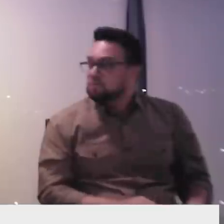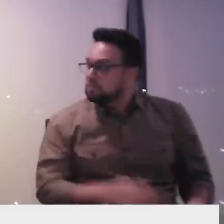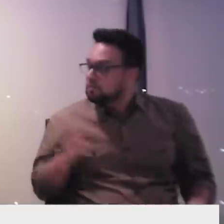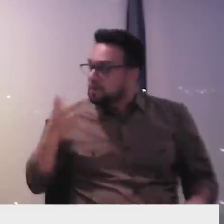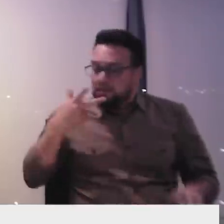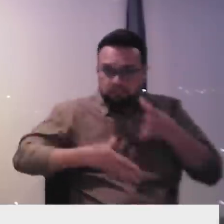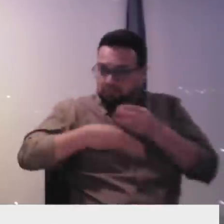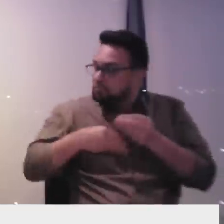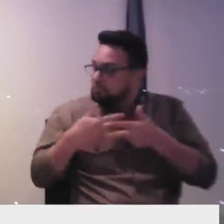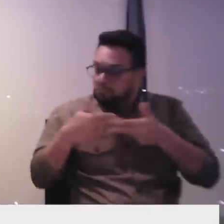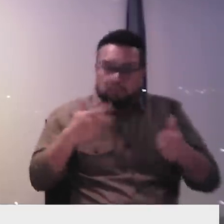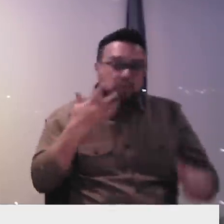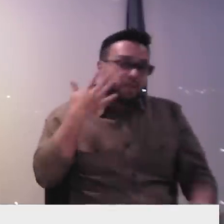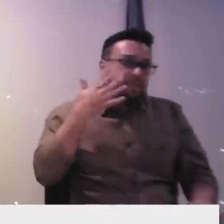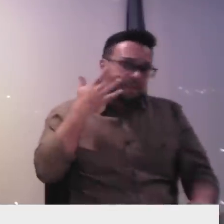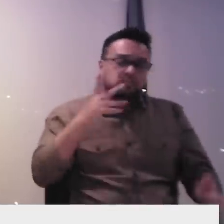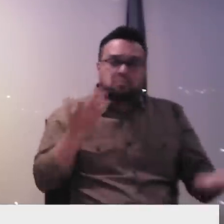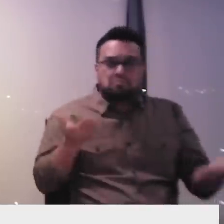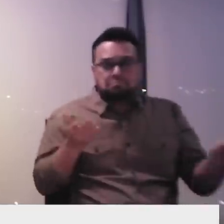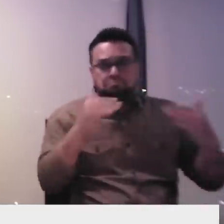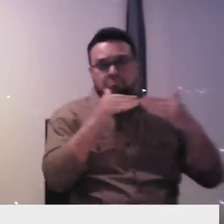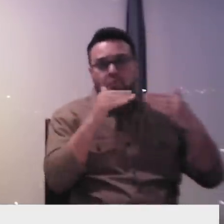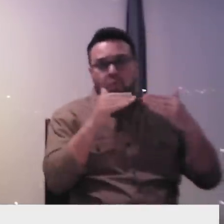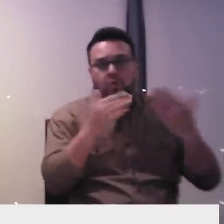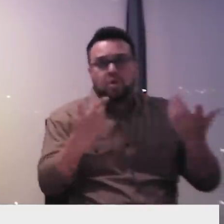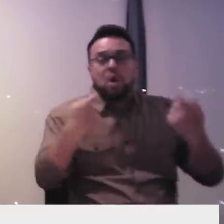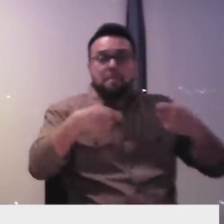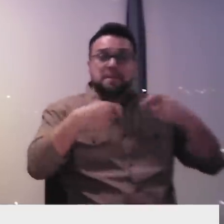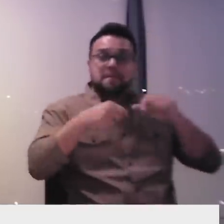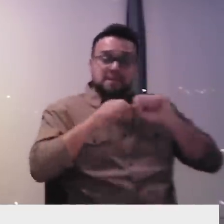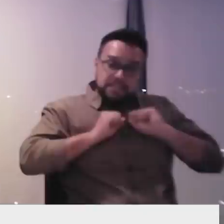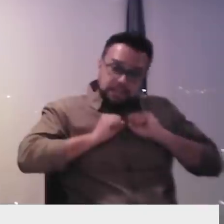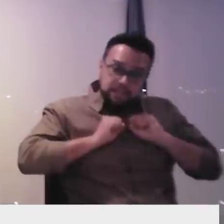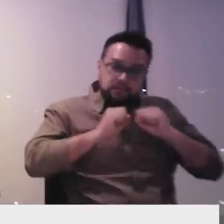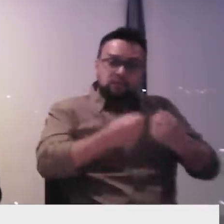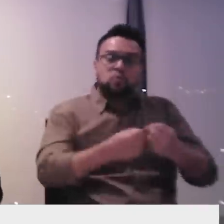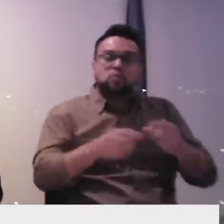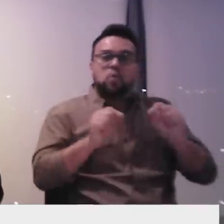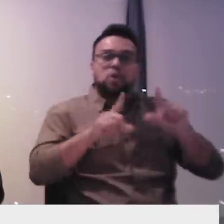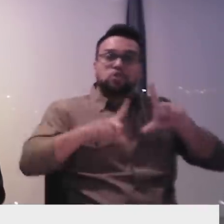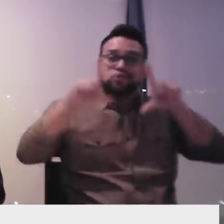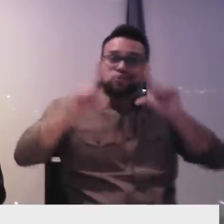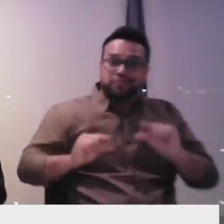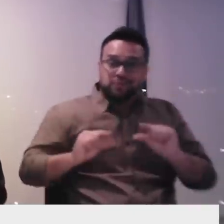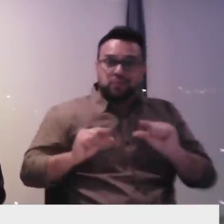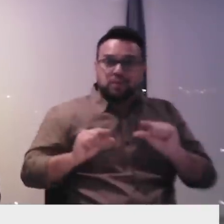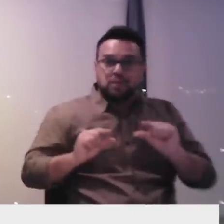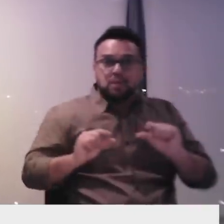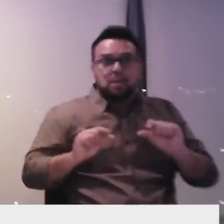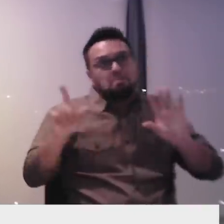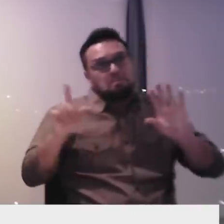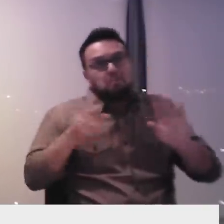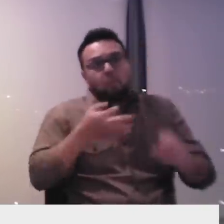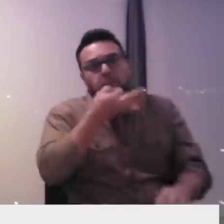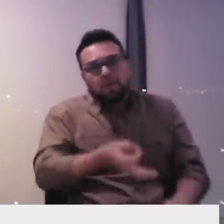coisa, senhor? Não, acho que é isso. Acho que tem que ser feito um esforço para diminuir. Uma coisa que poderia ser feita,